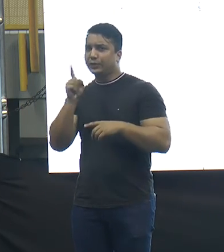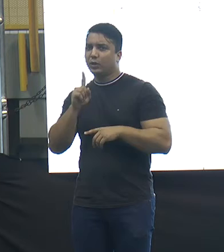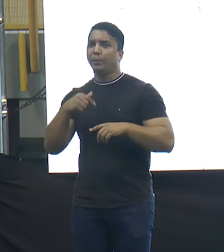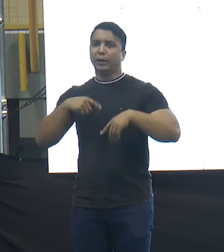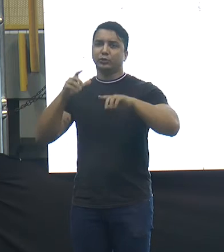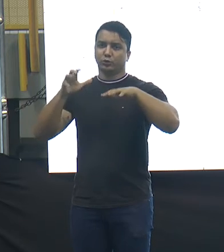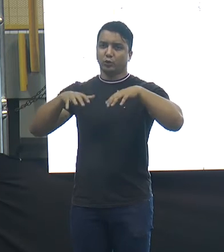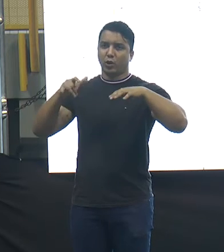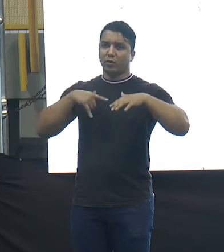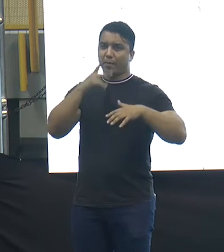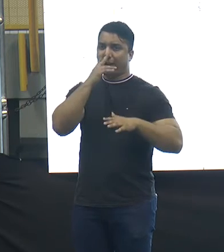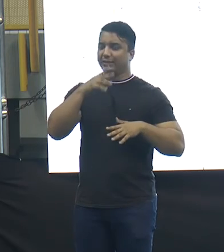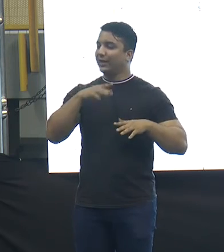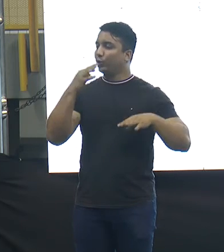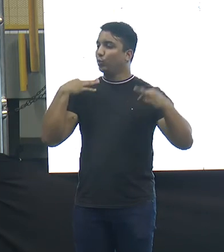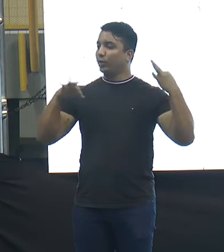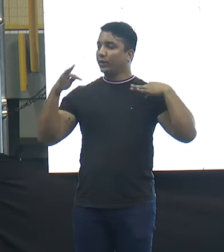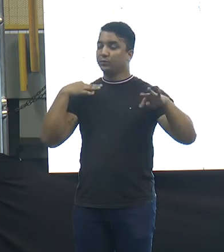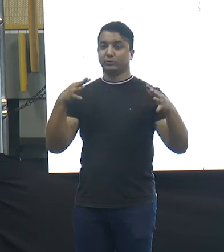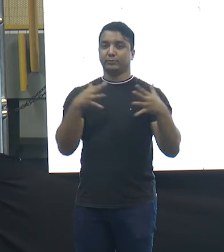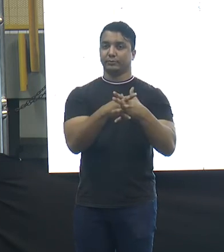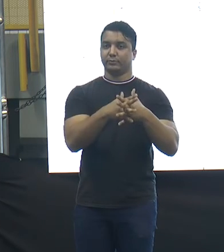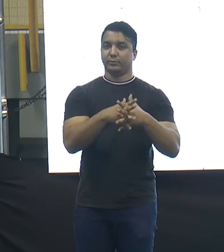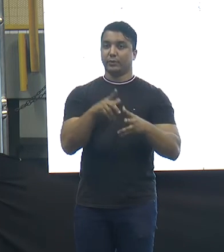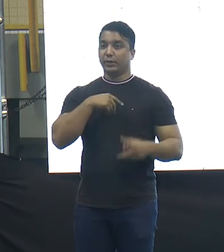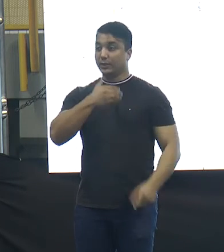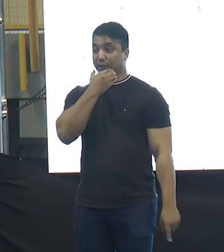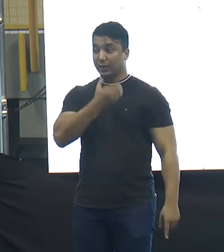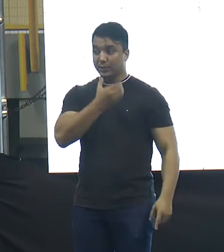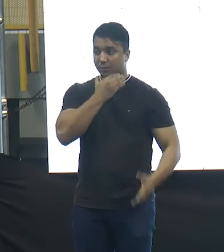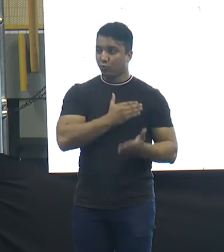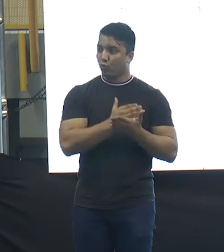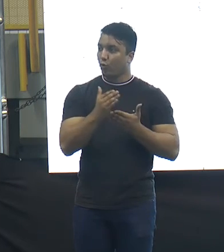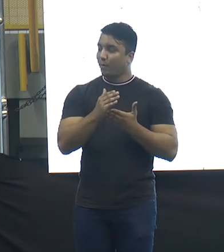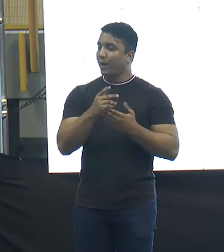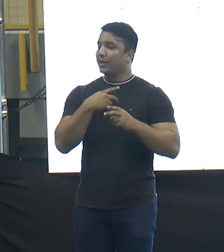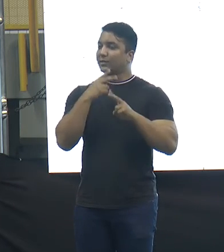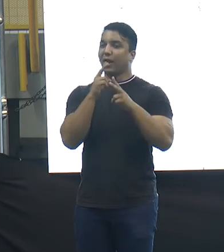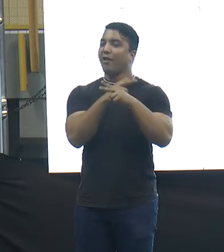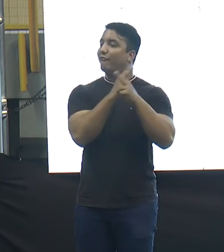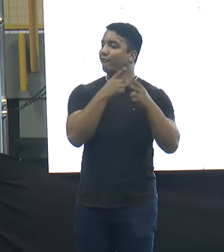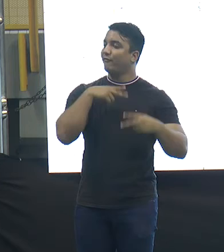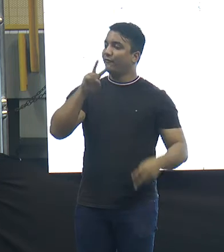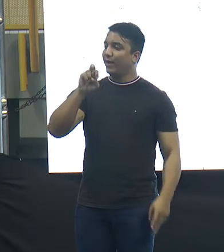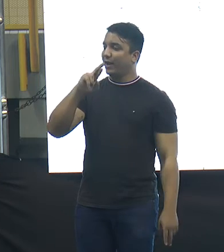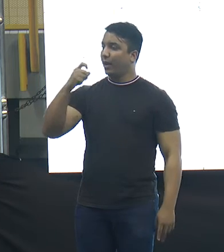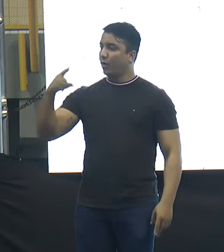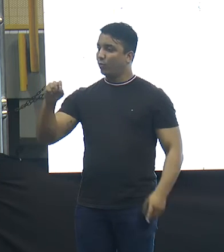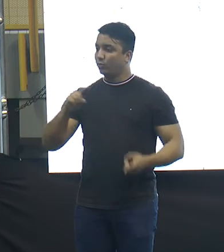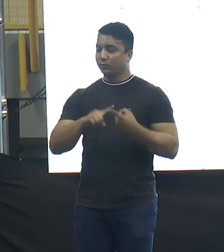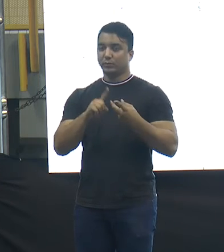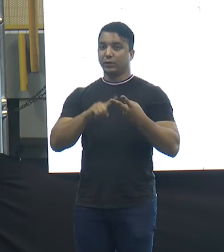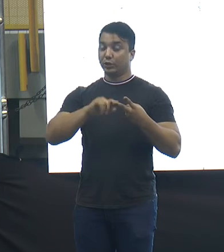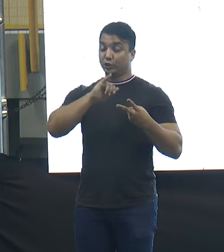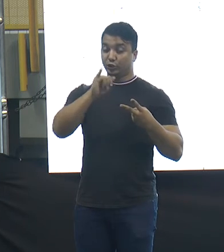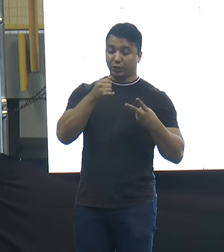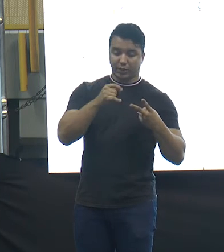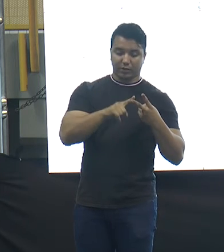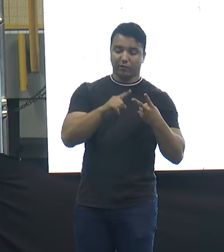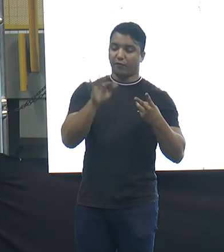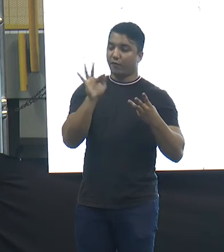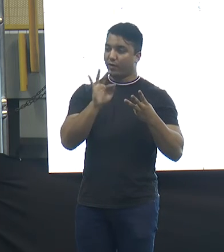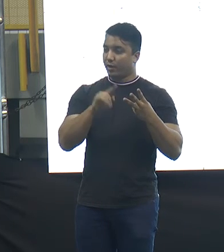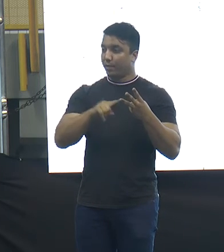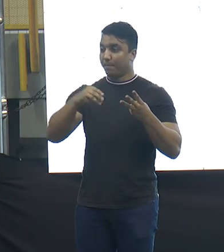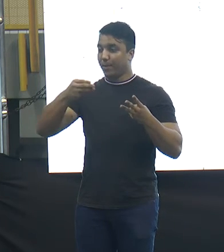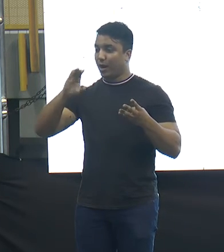turismo. Então entenda, dezembro começa o verão. Janeiro, fevereiro, março. Começa